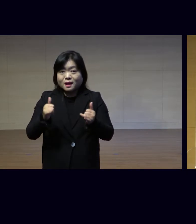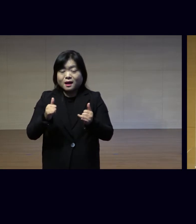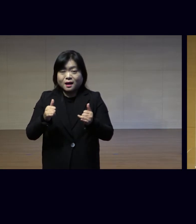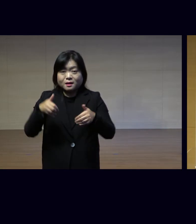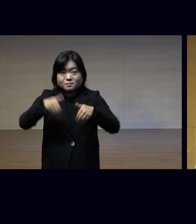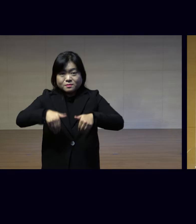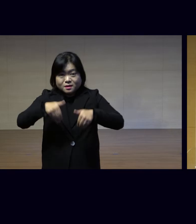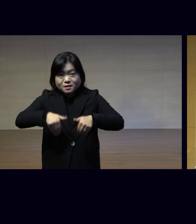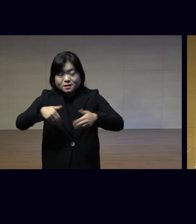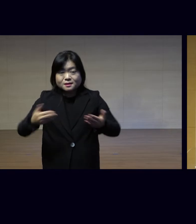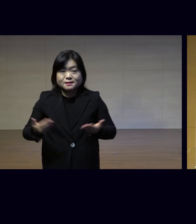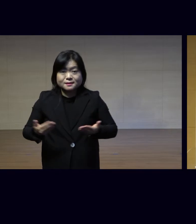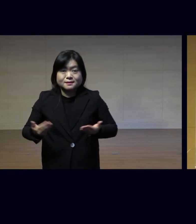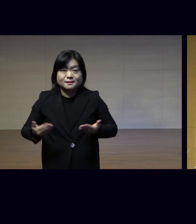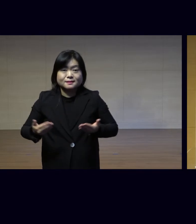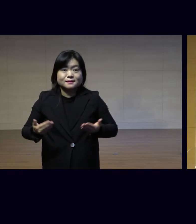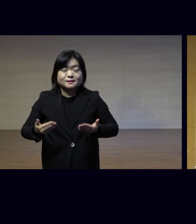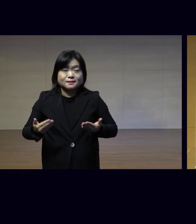수업을